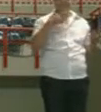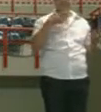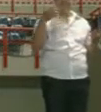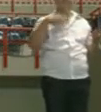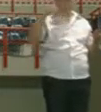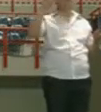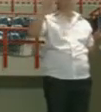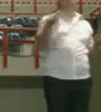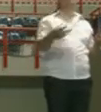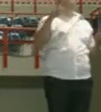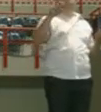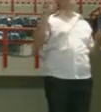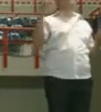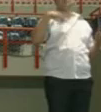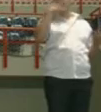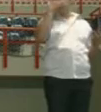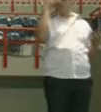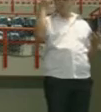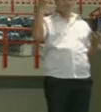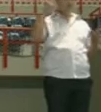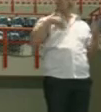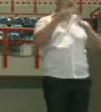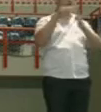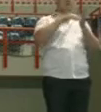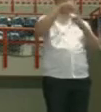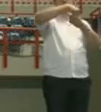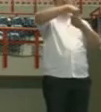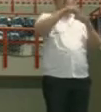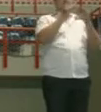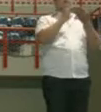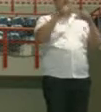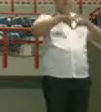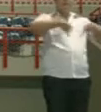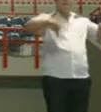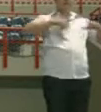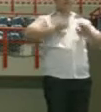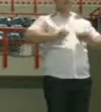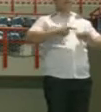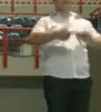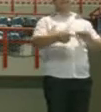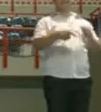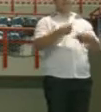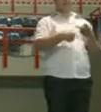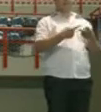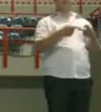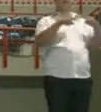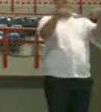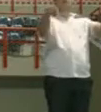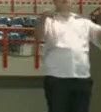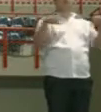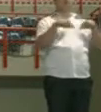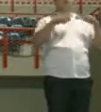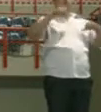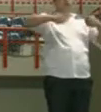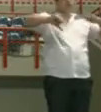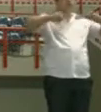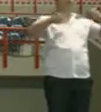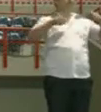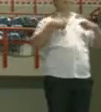de pessoas à margem de tudo isso, de saneamento, tá? de um espaço público de